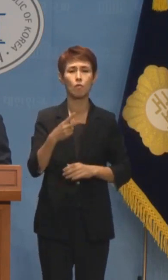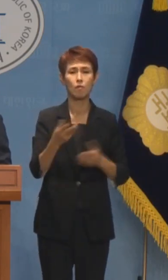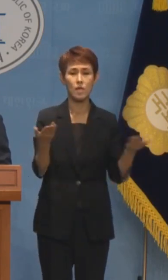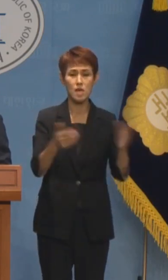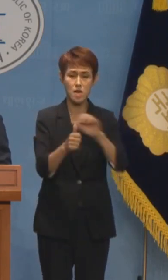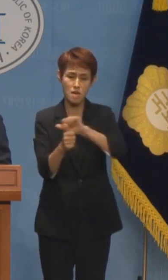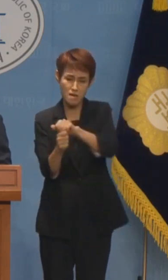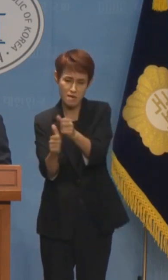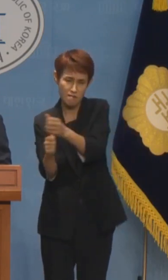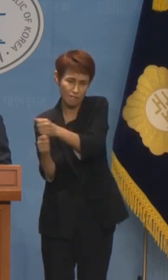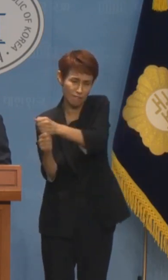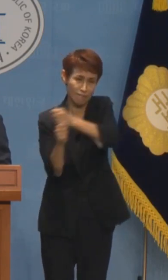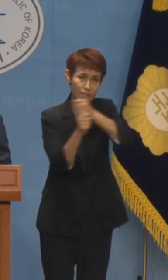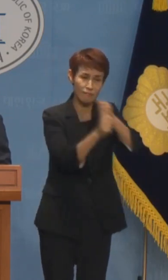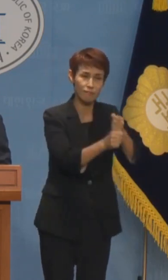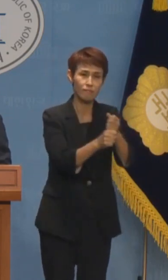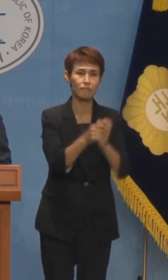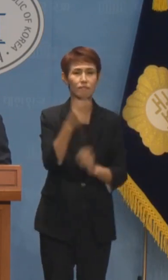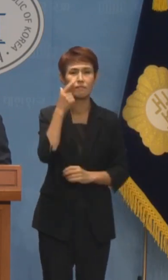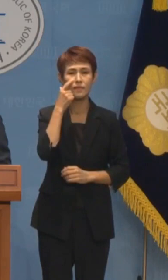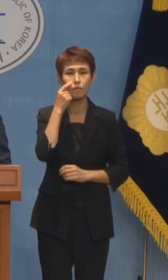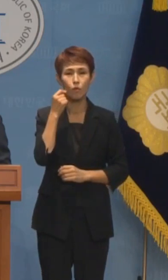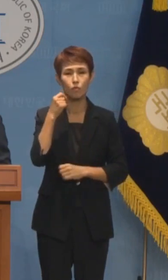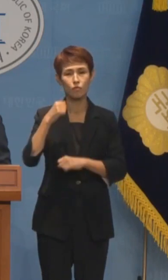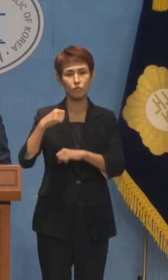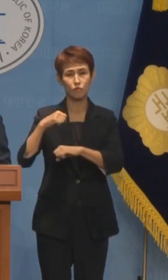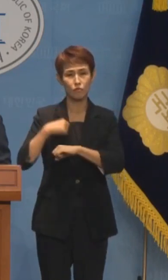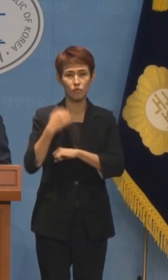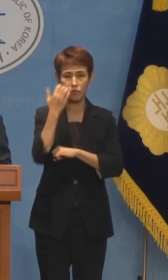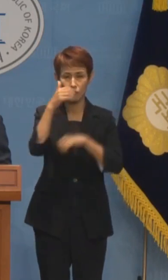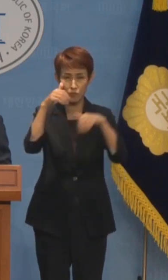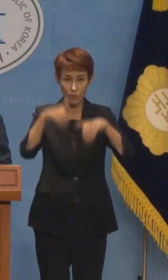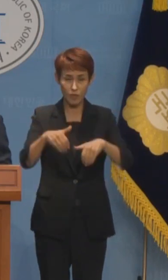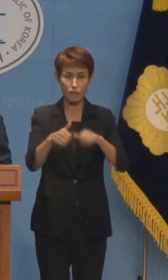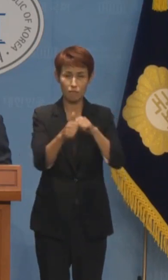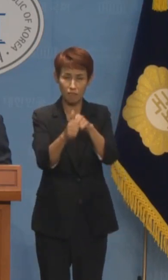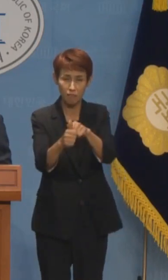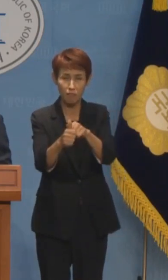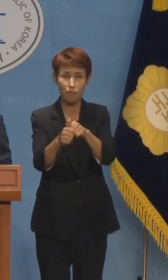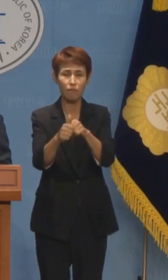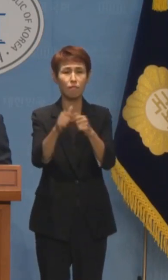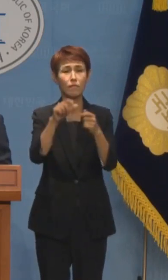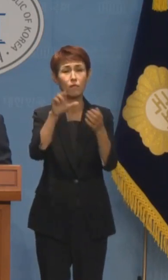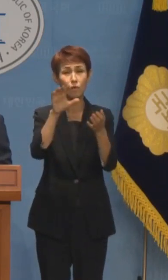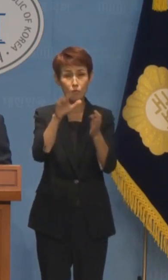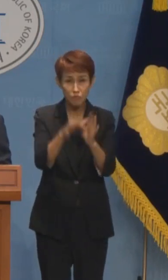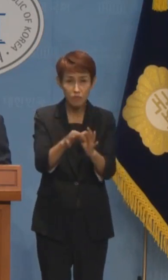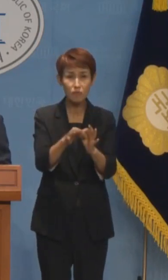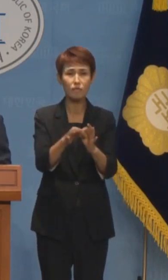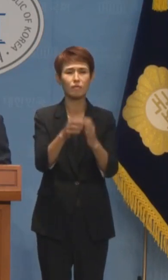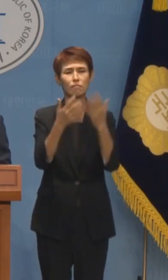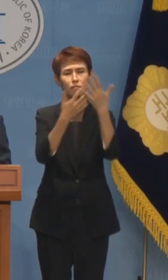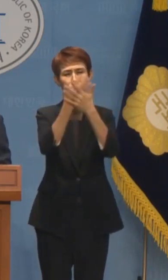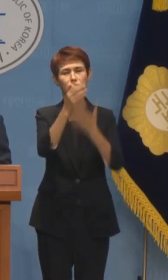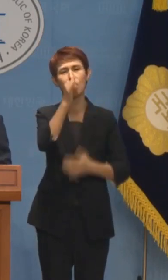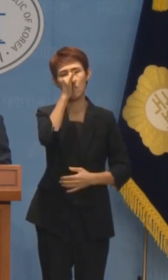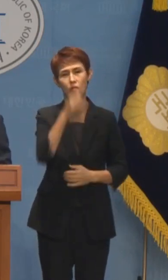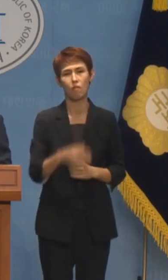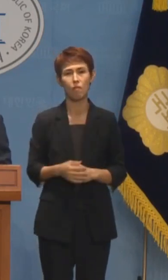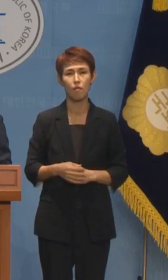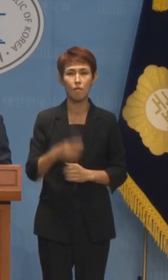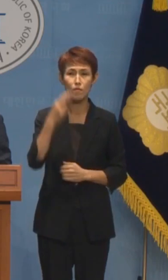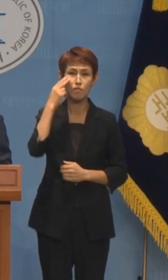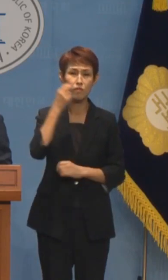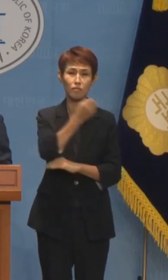위안부의 강제성 문제가 흐릿해지고 말았습니다 오죽하면 미국의 권이 있는